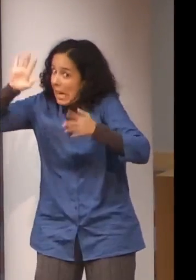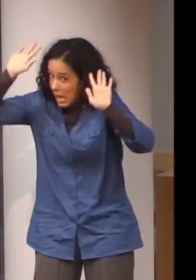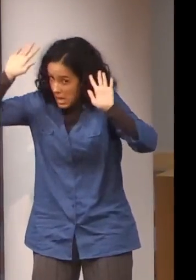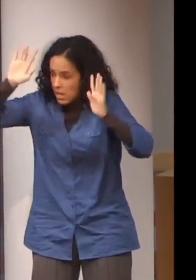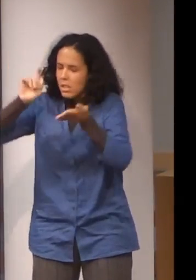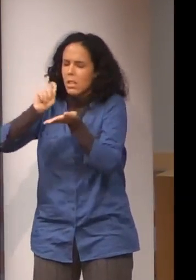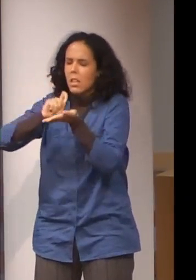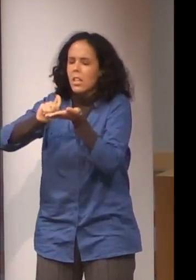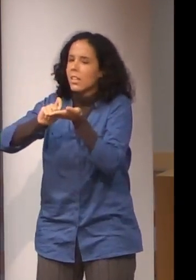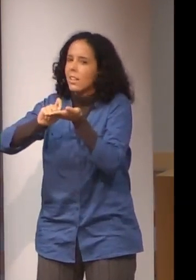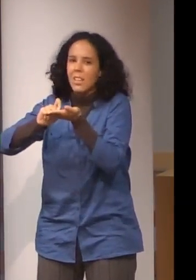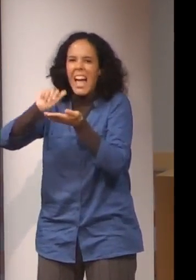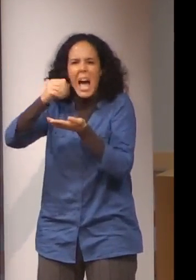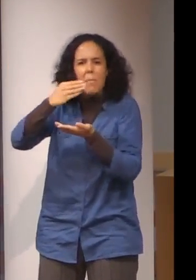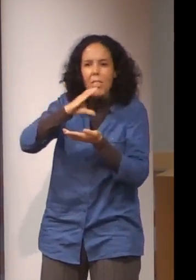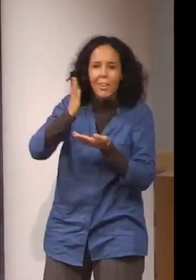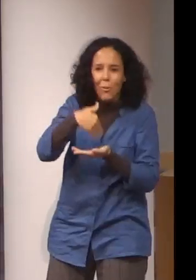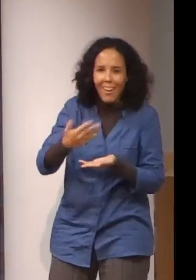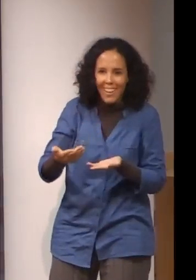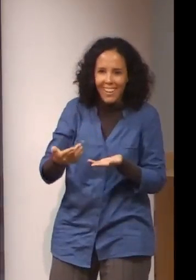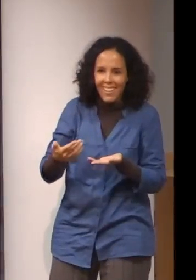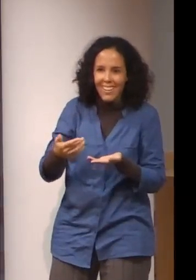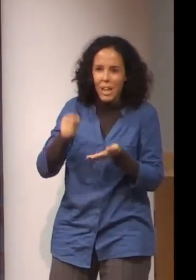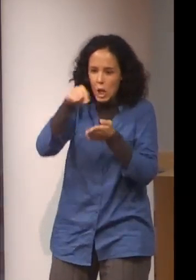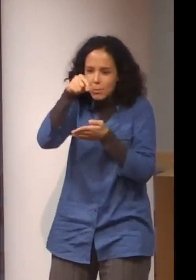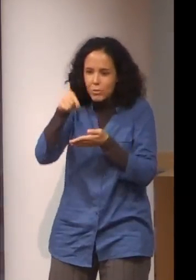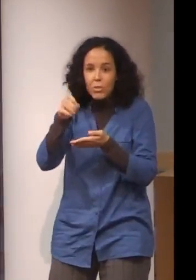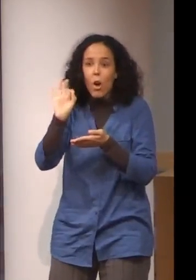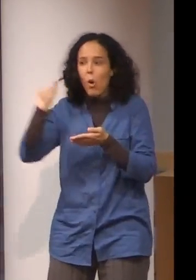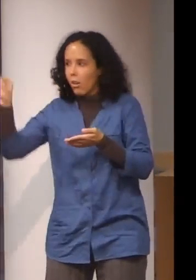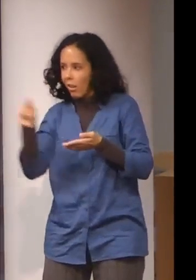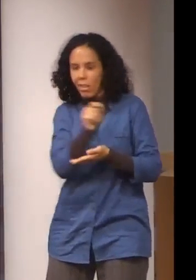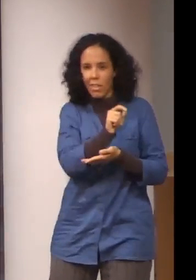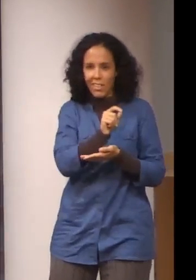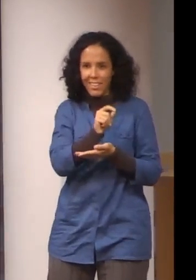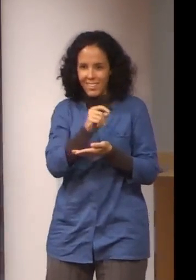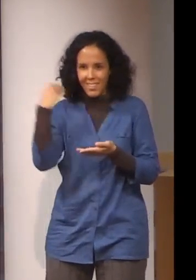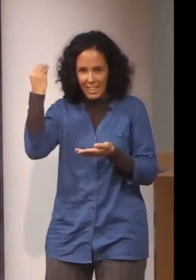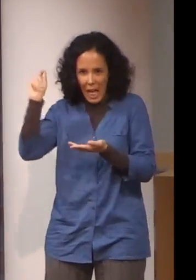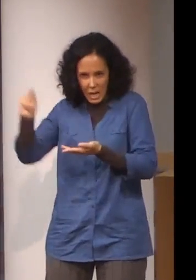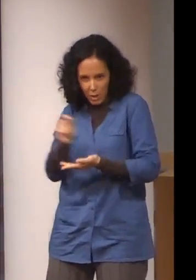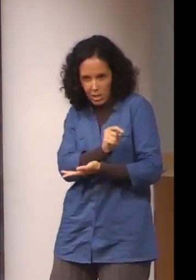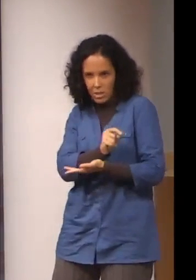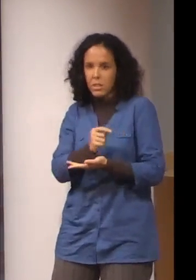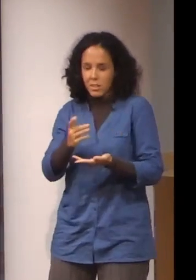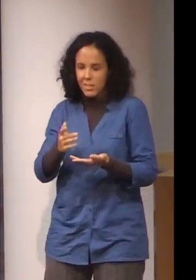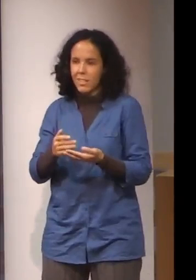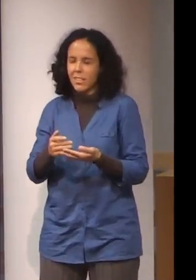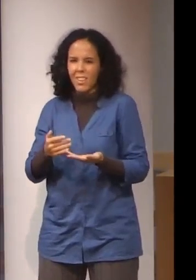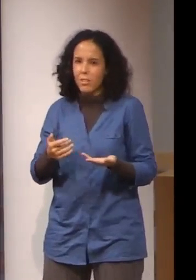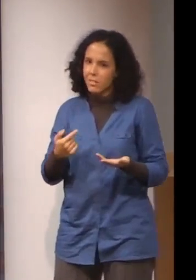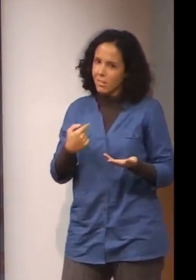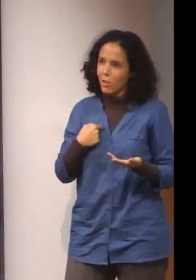Sus lenguas escritas, en algunos no hay abecedario,